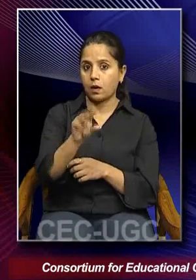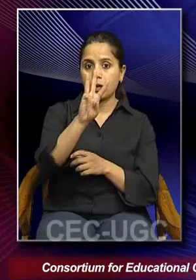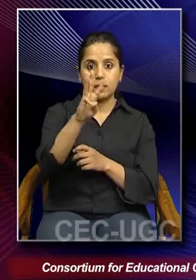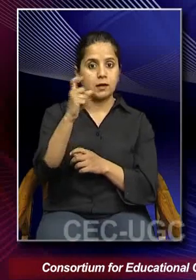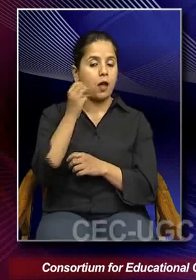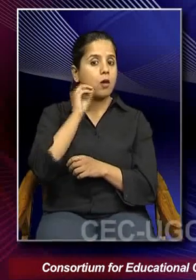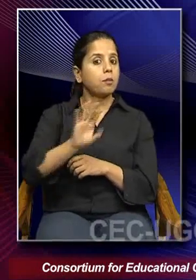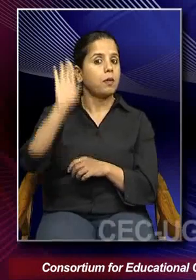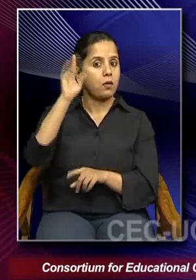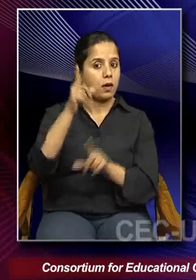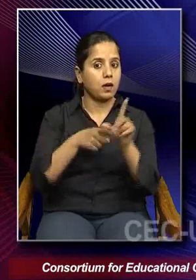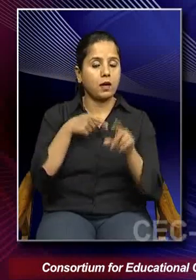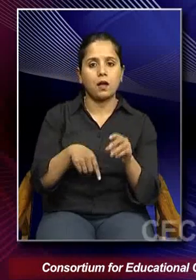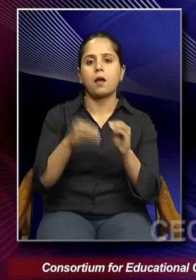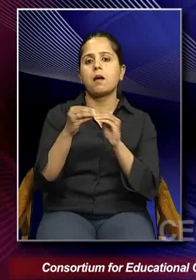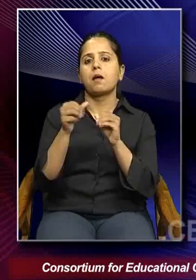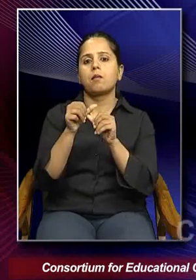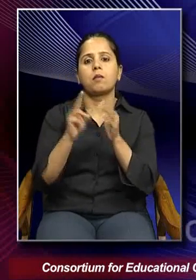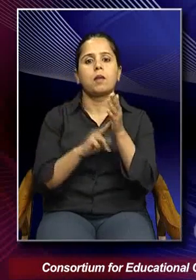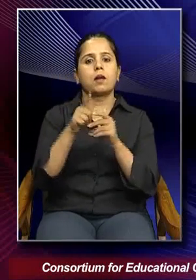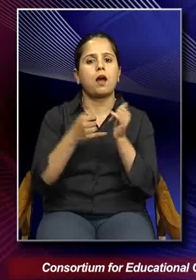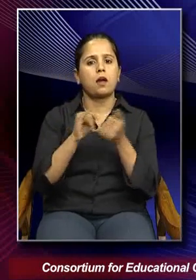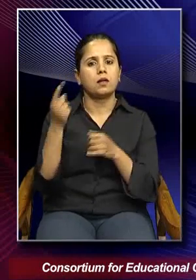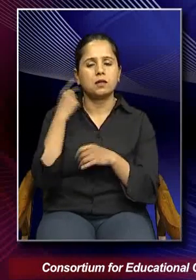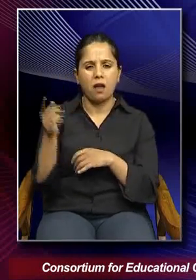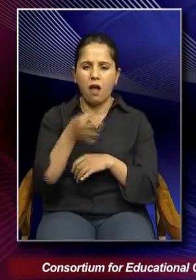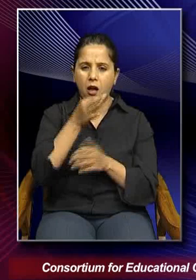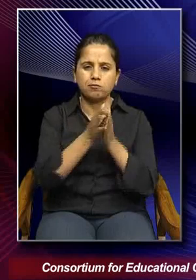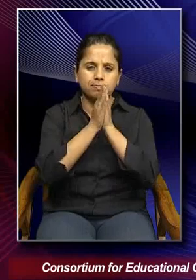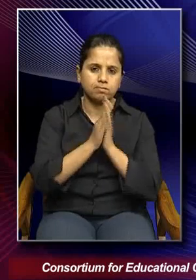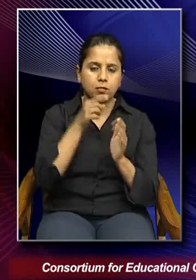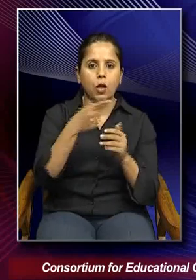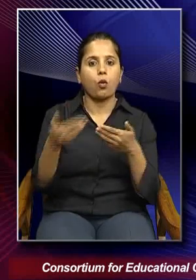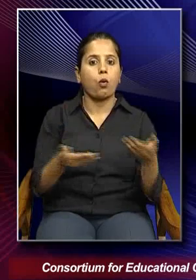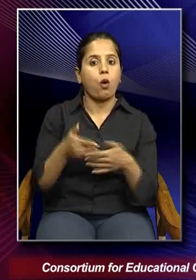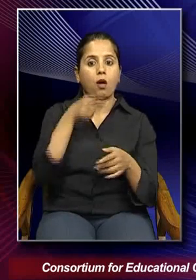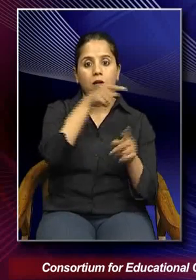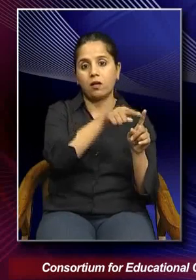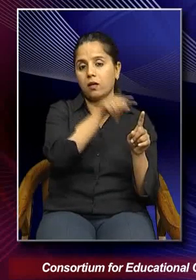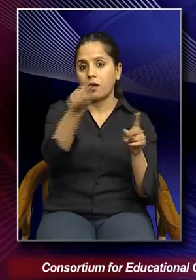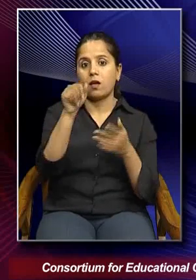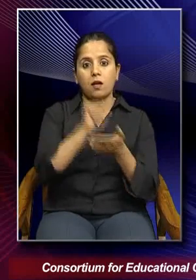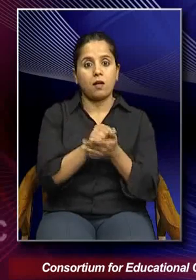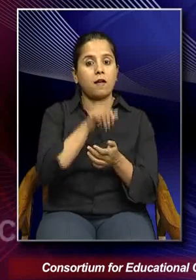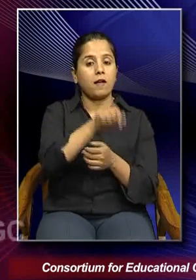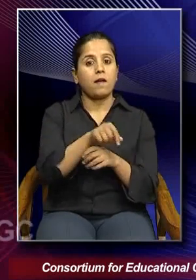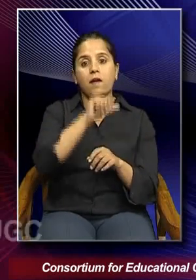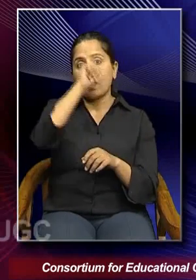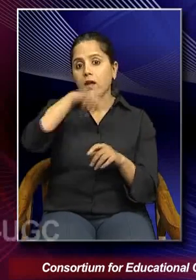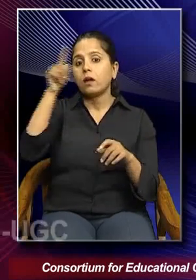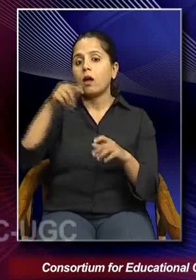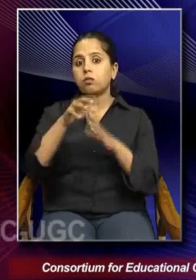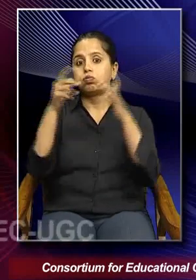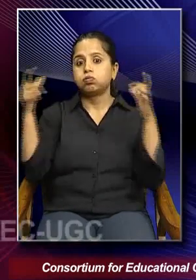ई में बनारसी दास चतुर्वेदी के आग्रह पर कलकत्ता से निकालने वाले पत्र विशाल भारत के